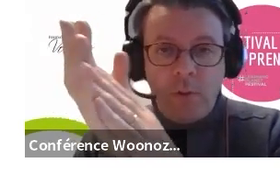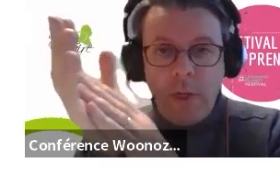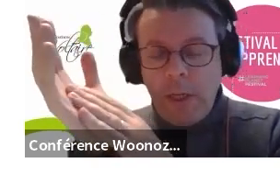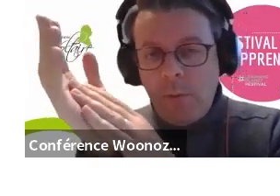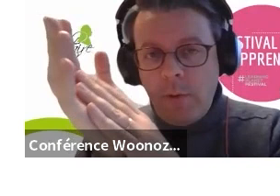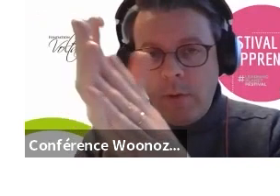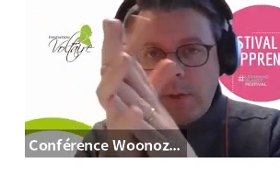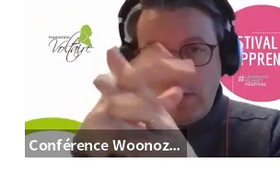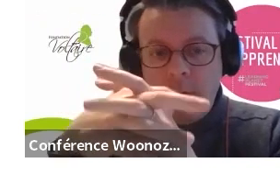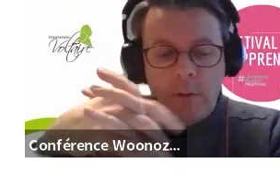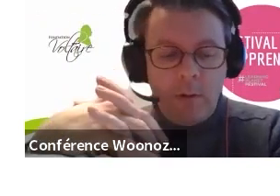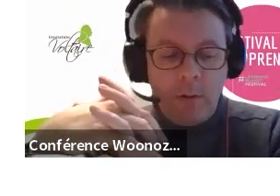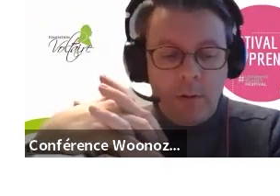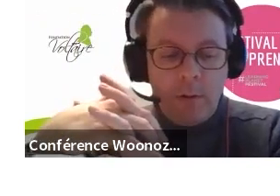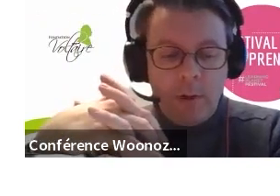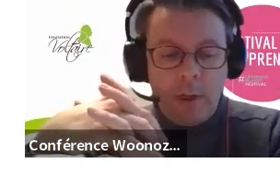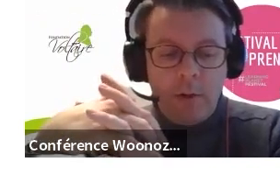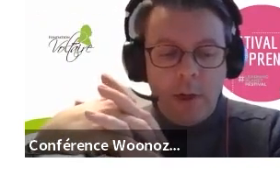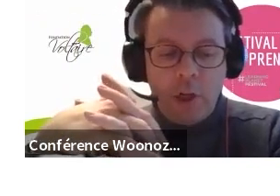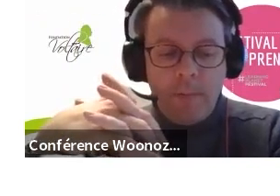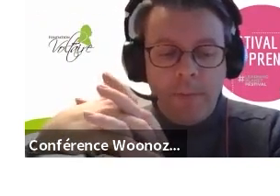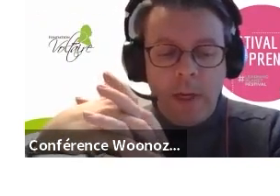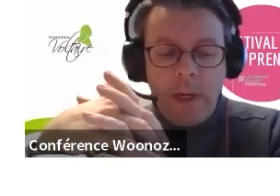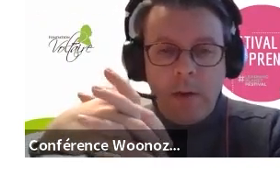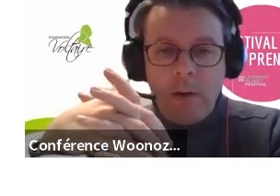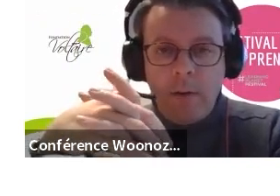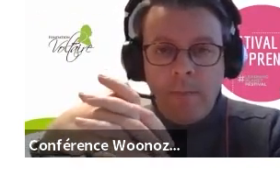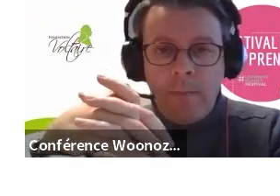vous avez toute une équipe enseignante qui est engagée.